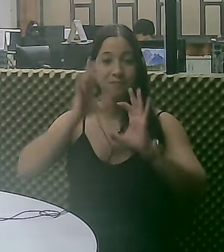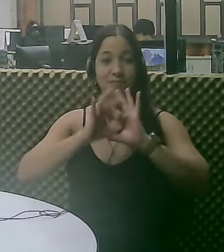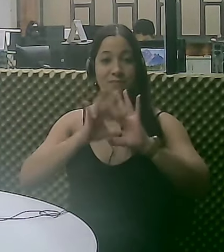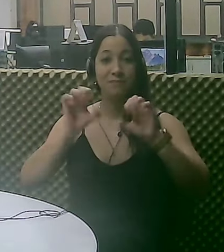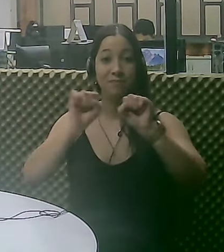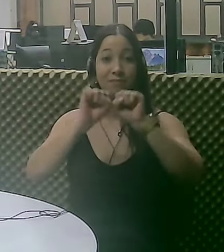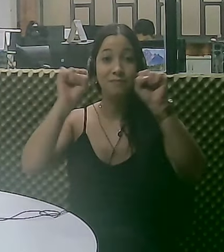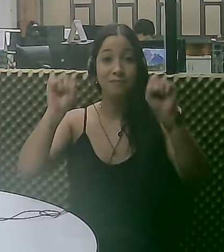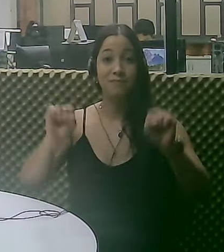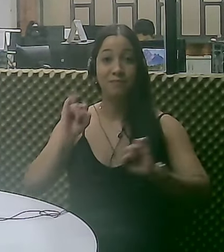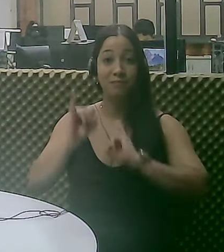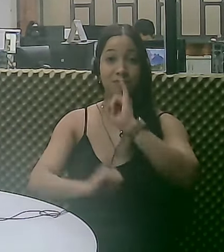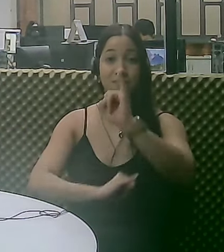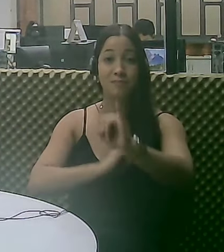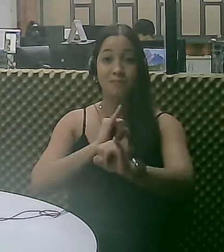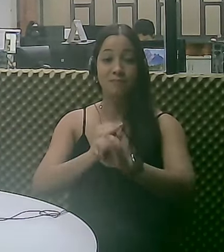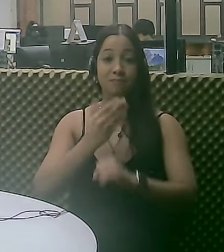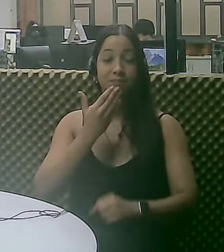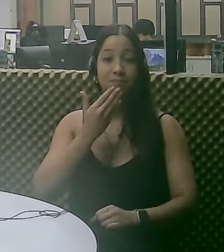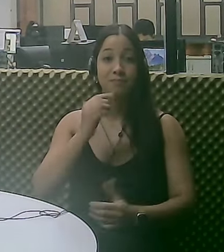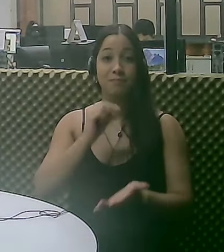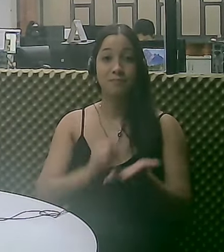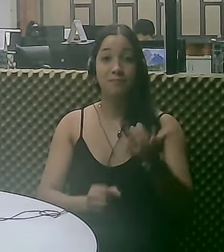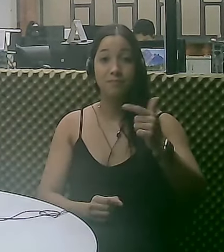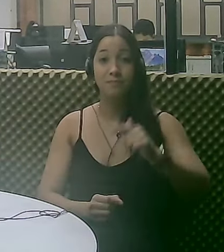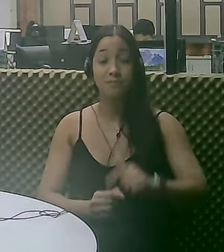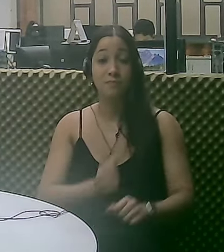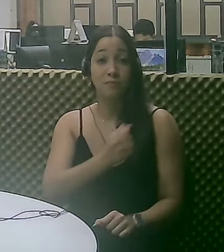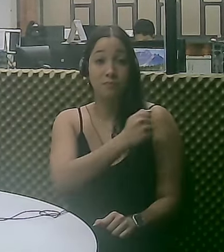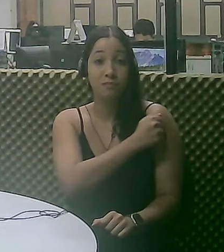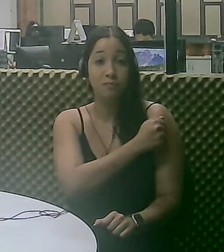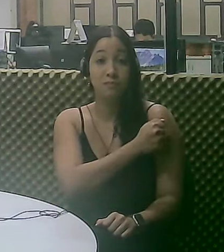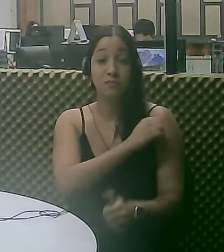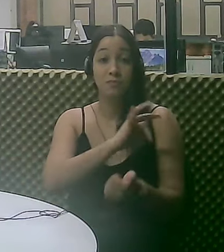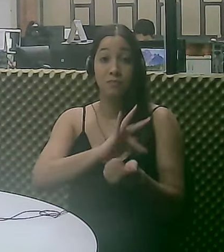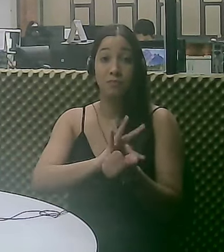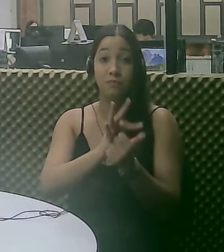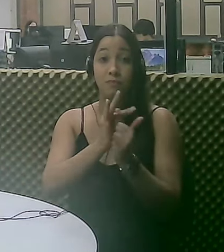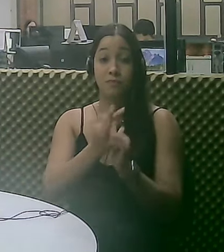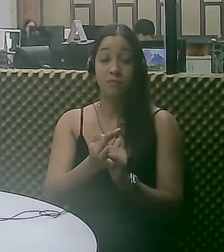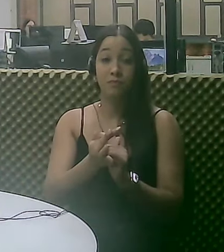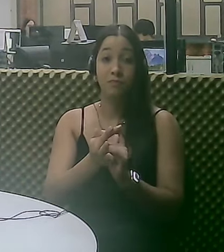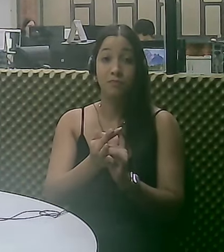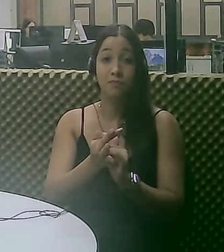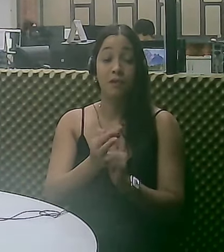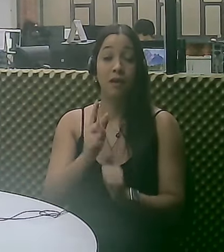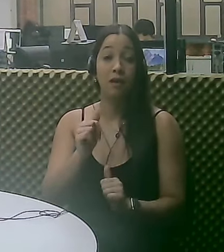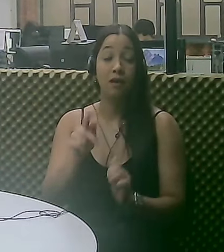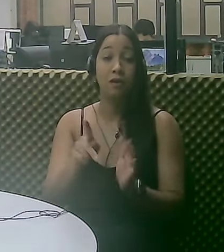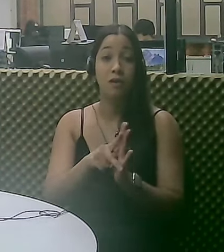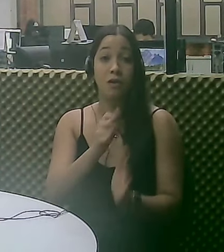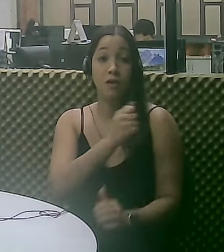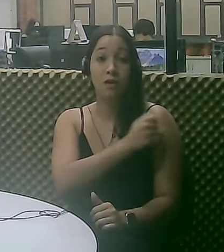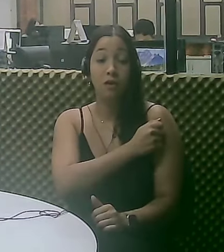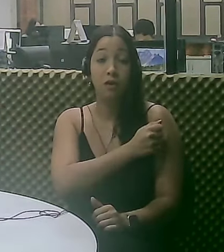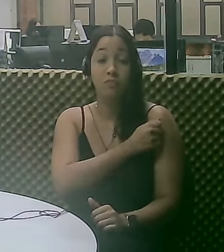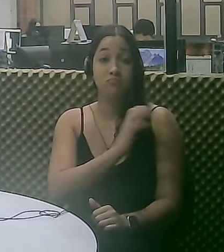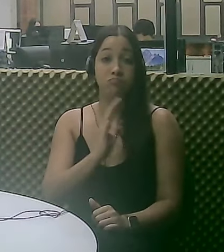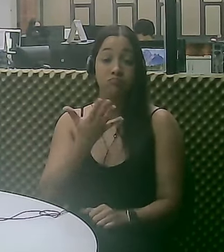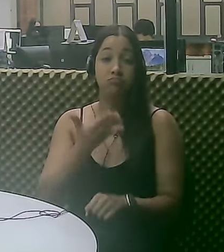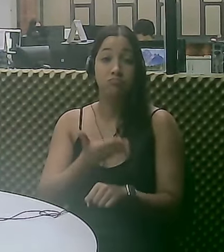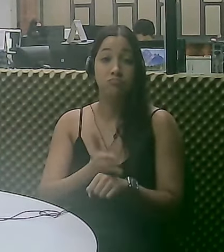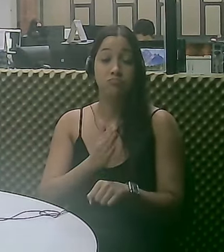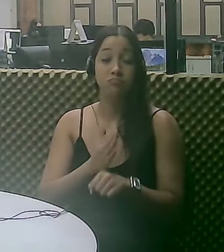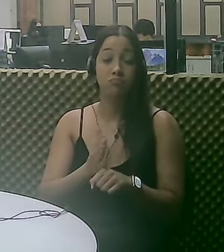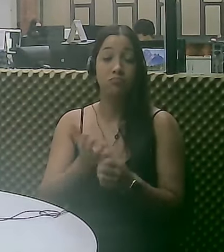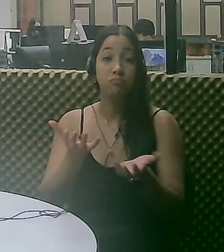sistema online para a solicitação de rematrículas de alunos da FUTEL. Esta etapa é para alunos que já realizam atividades